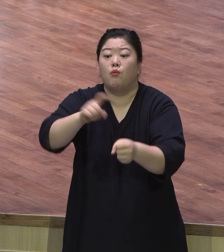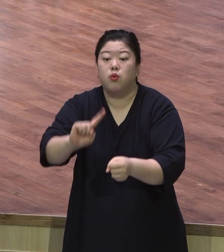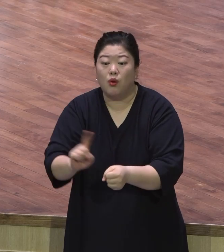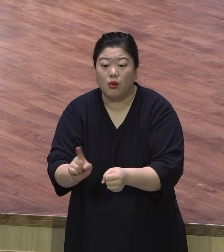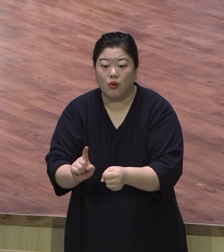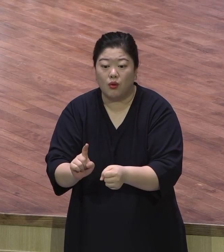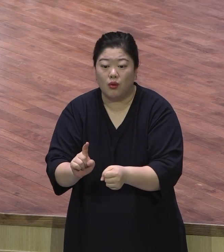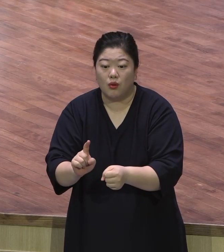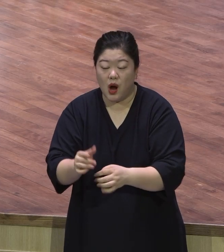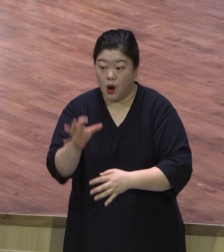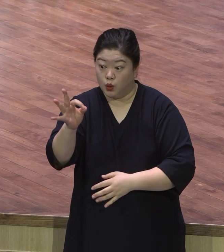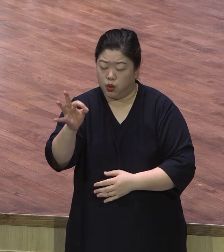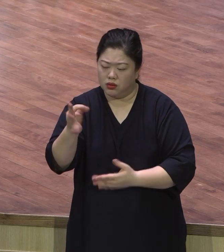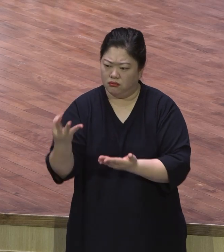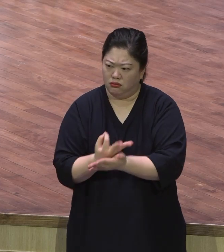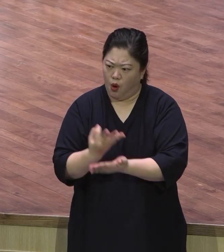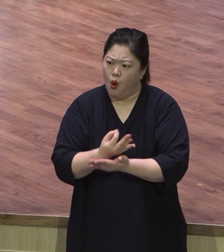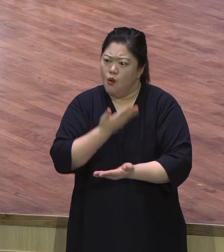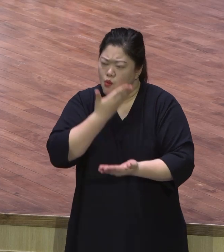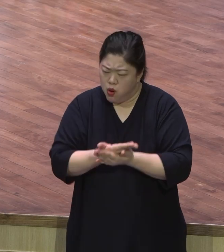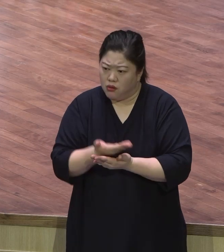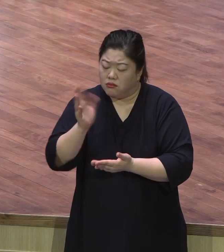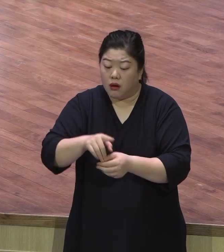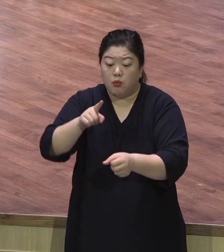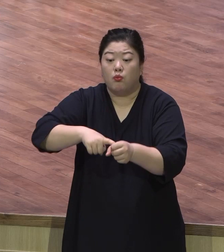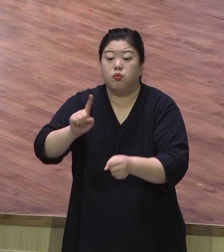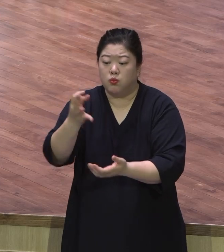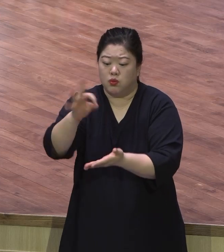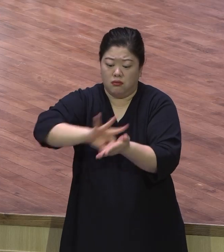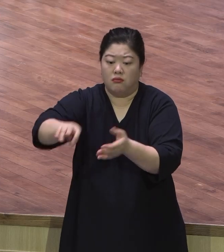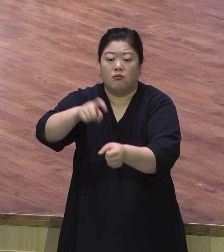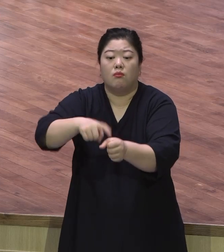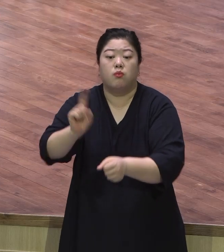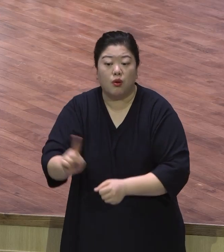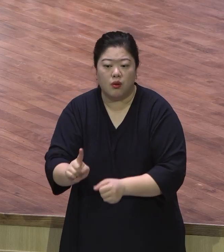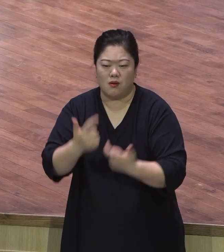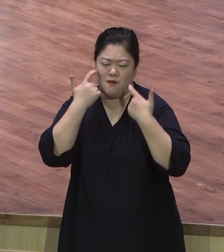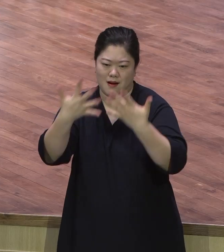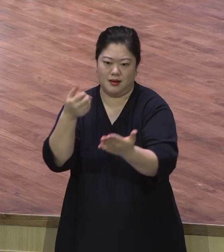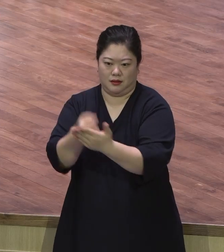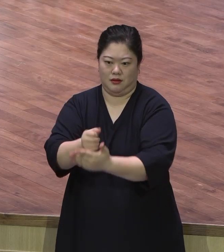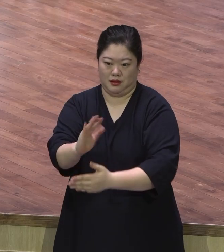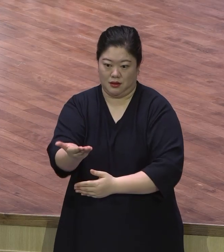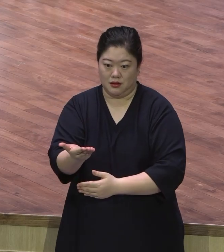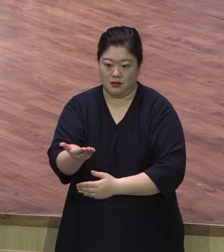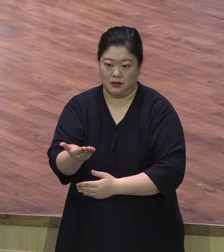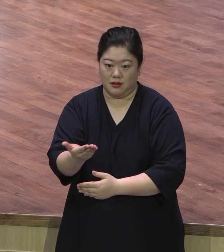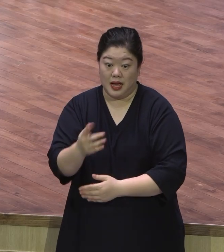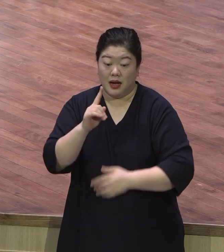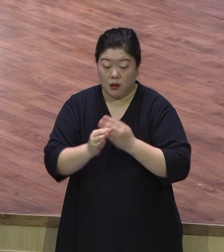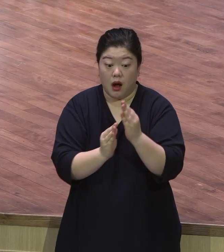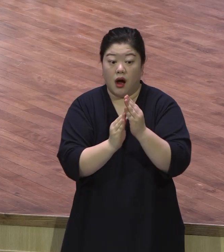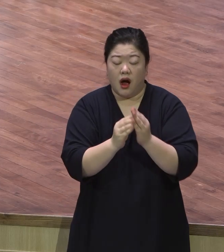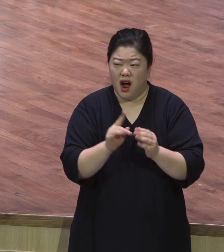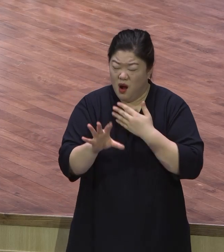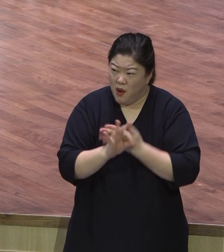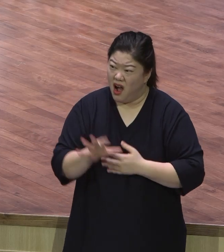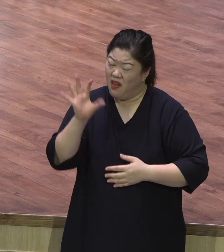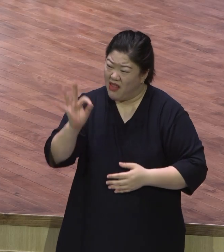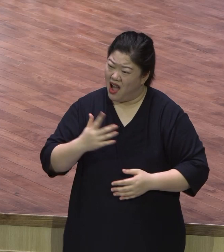어디에 쓰느냐는 얘기예요. 누구를 위해 쓰느냐는 얘기예요. 그게 중요합니다. 보물이 나쁘단 말이에요.